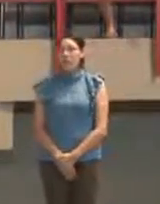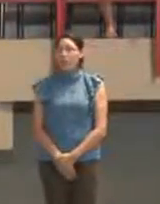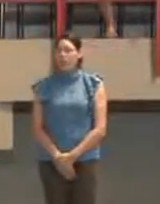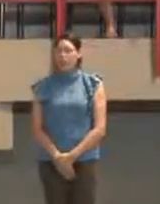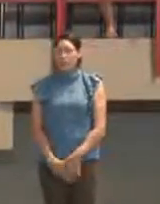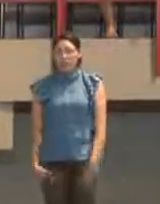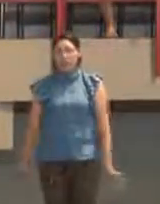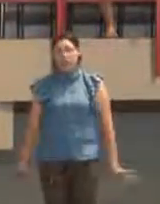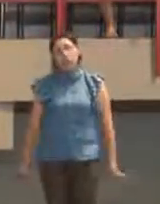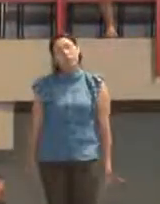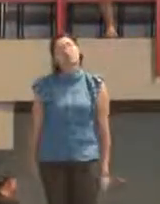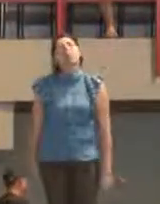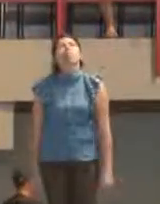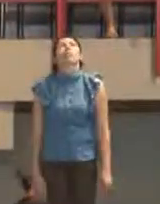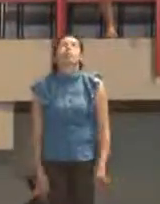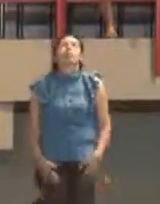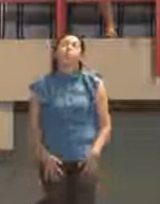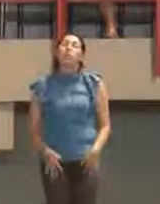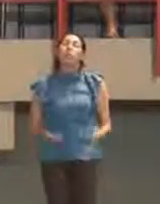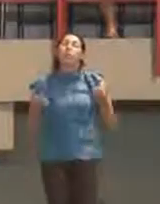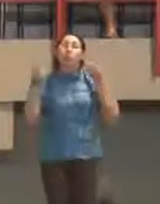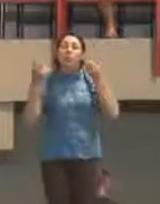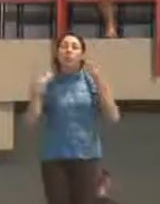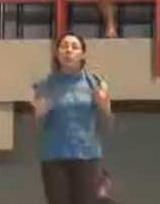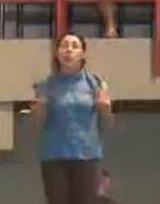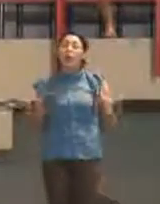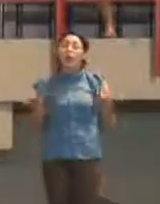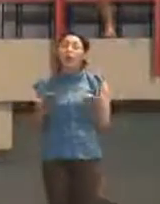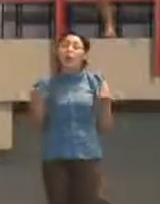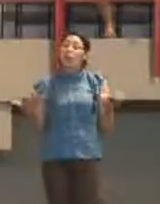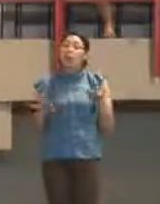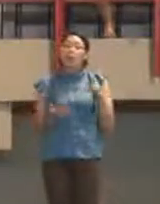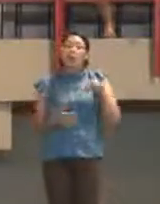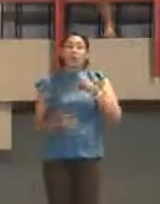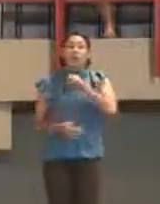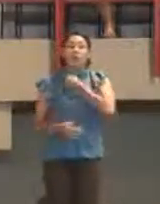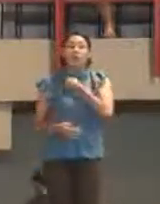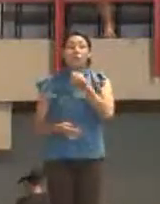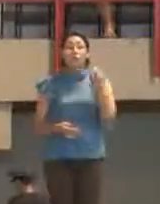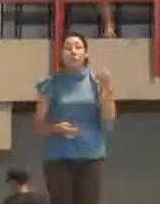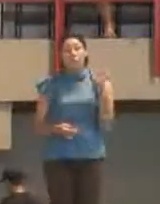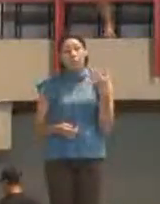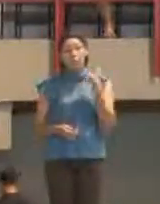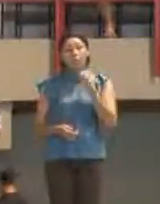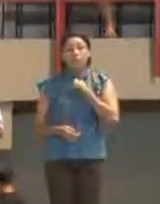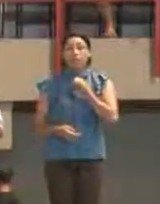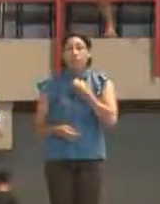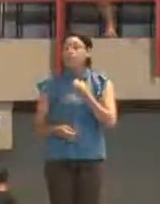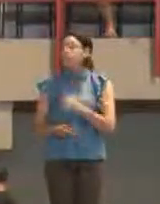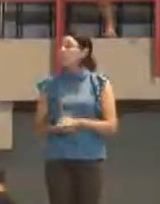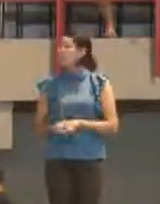Eu vou resolver também com vocês agora o problema de número 4. O problema de número 4,